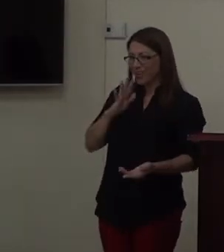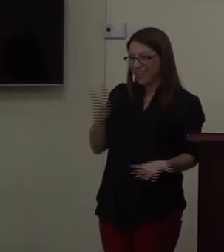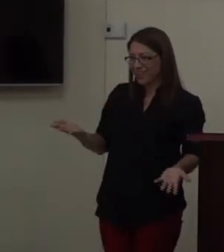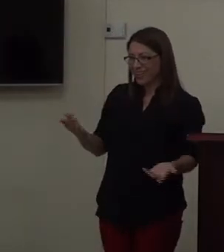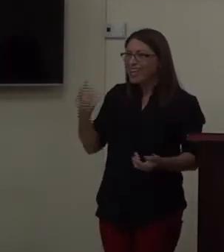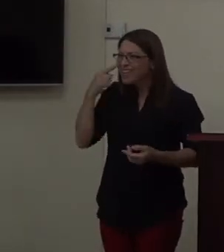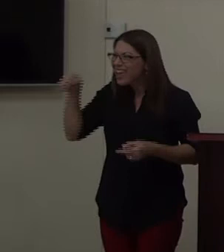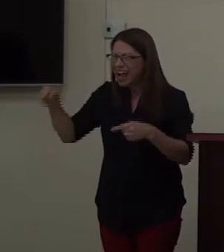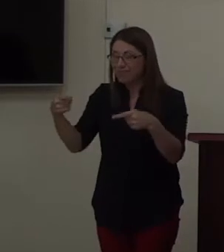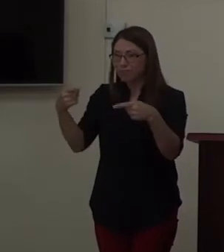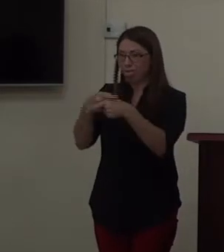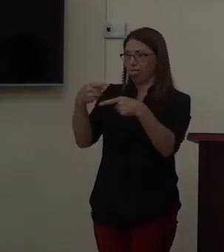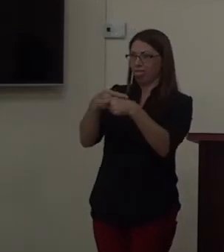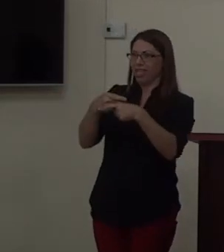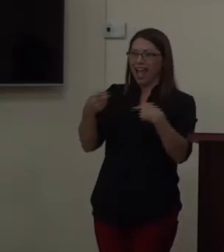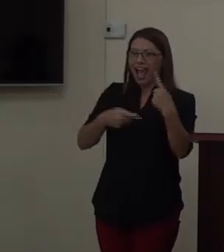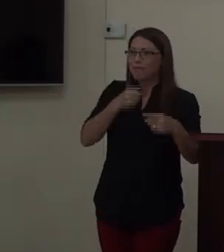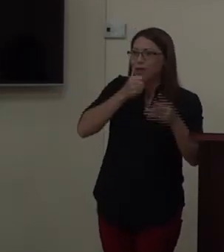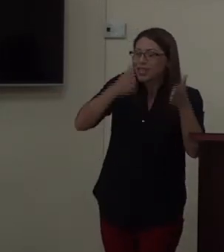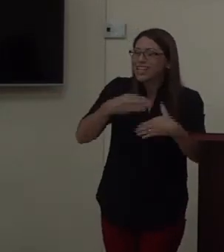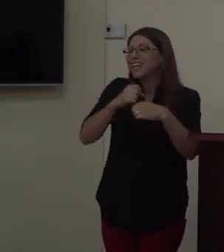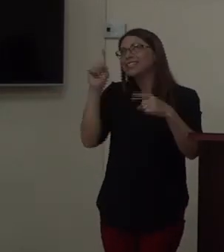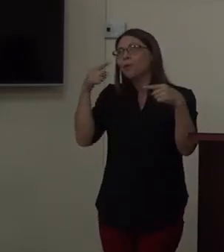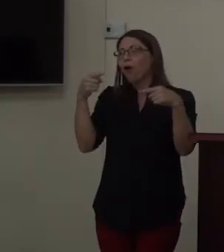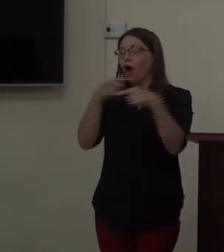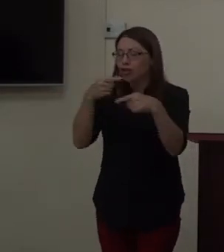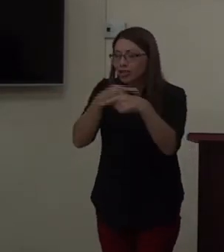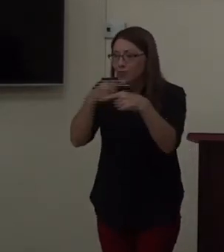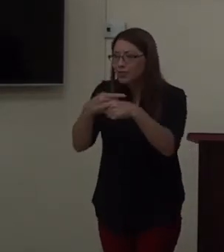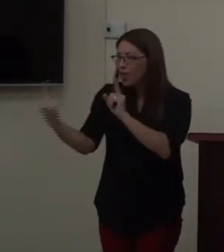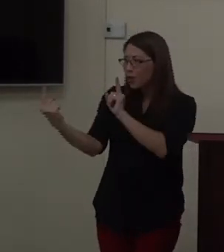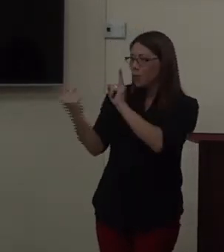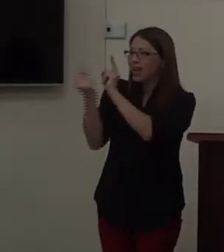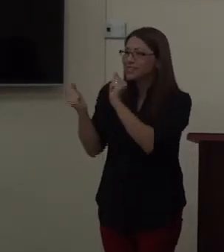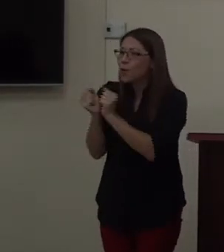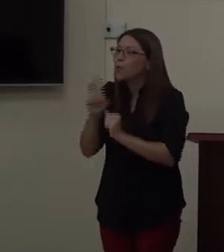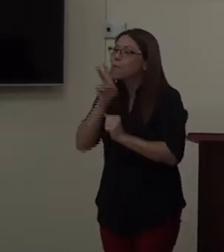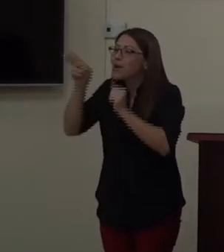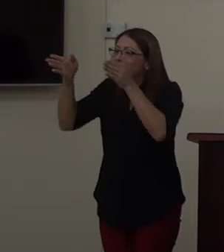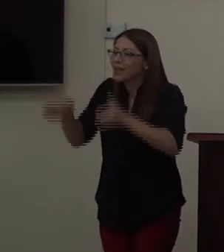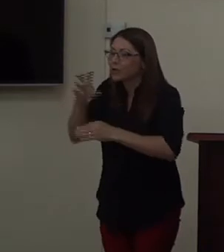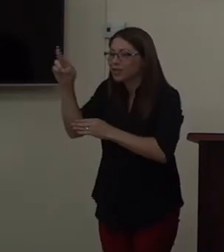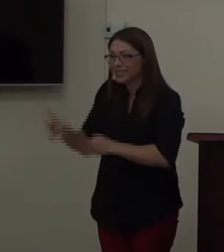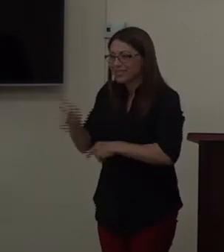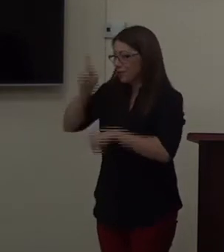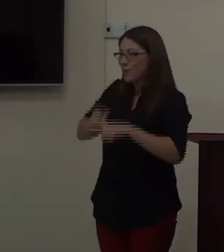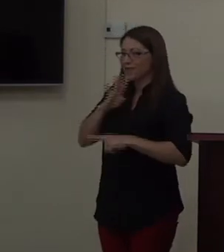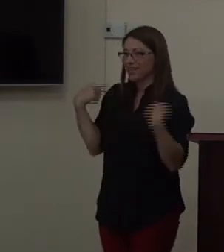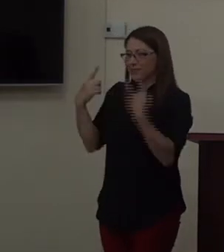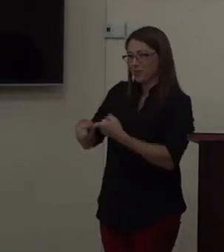corto circuito que se le hace al periodista, ¿verdad?, de encontrarse con un verdadero costarricense que no pueda hablar español, por la ideología esta.